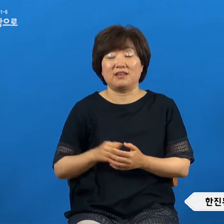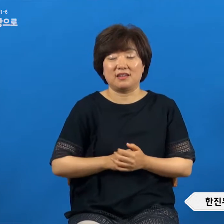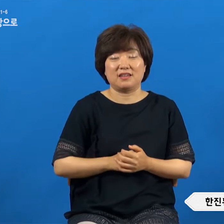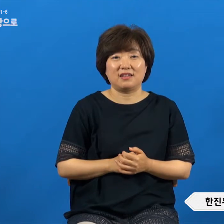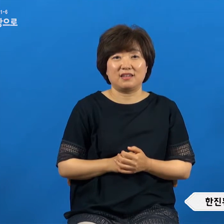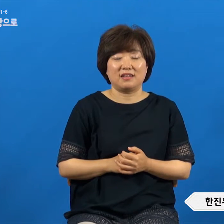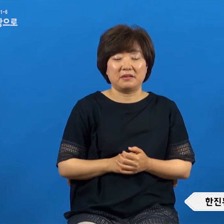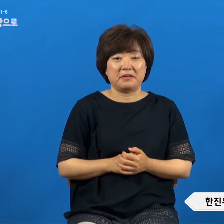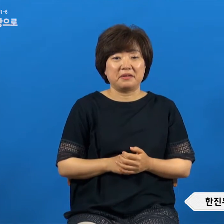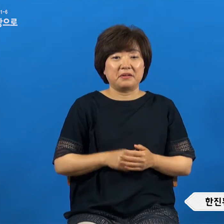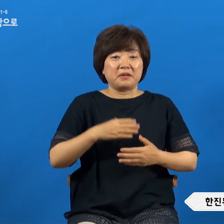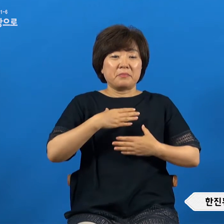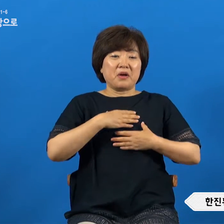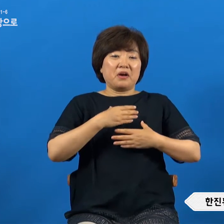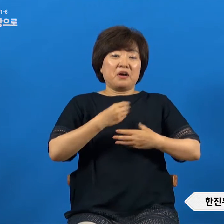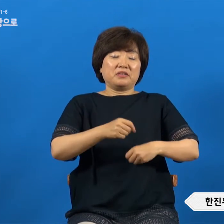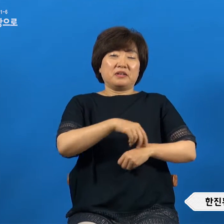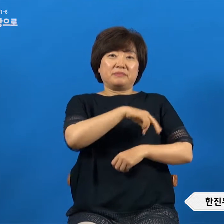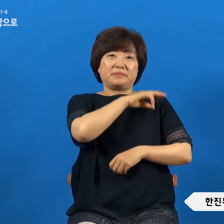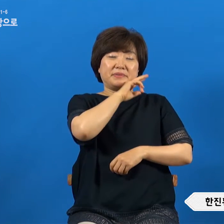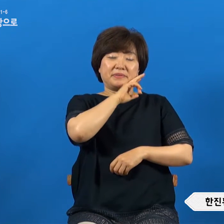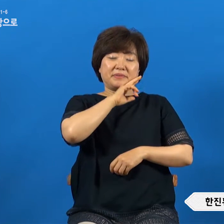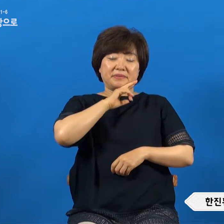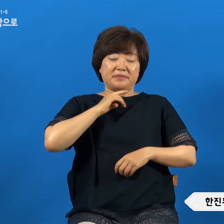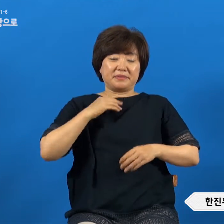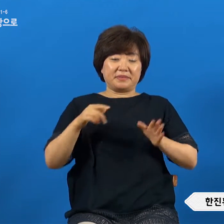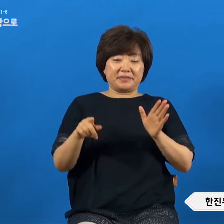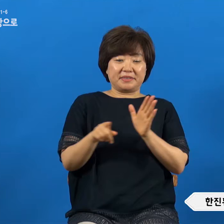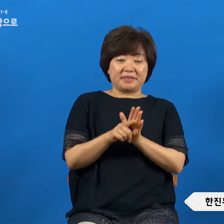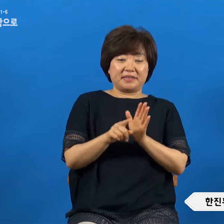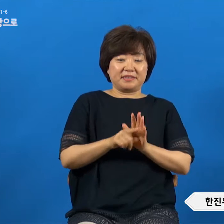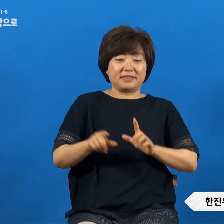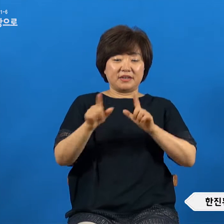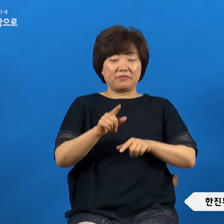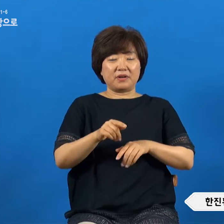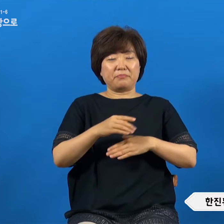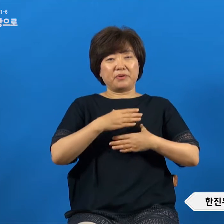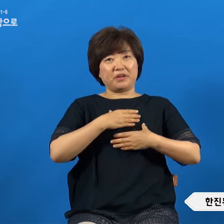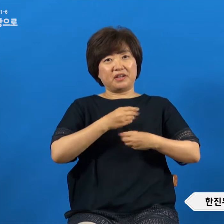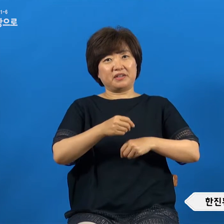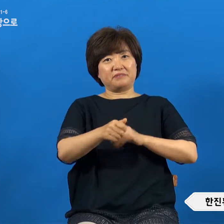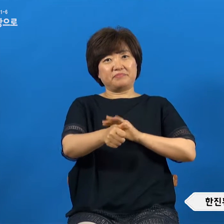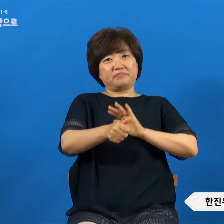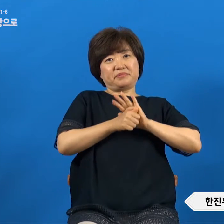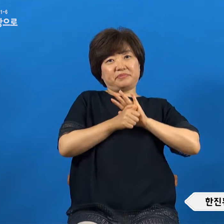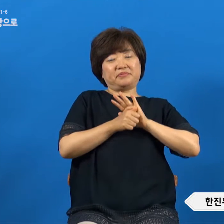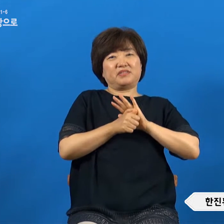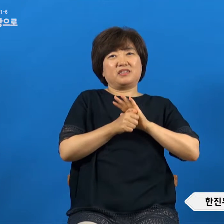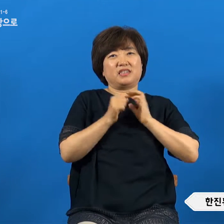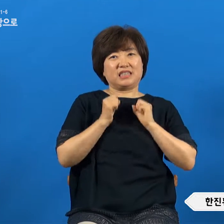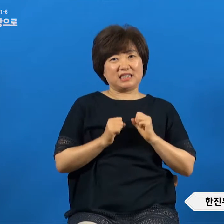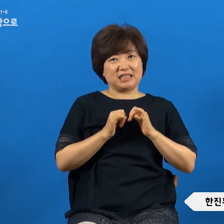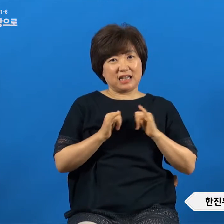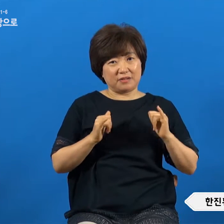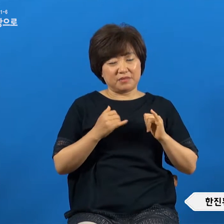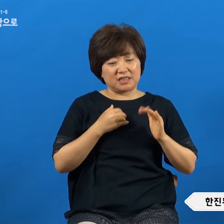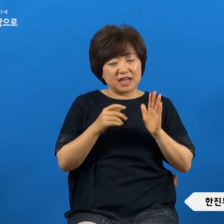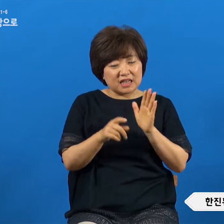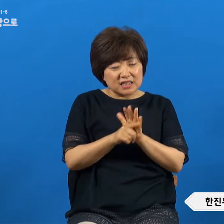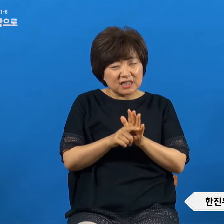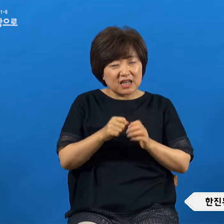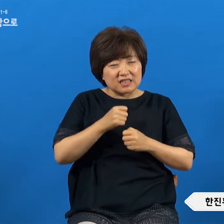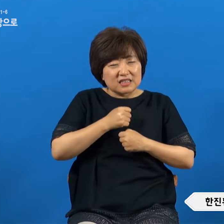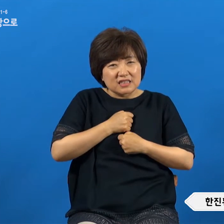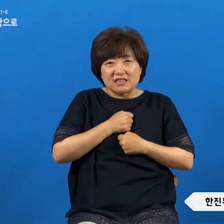후방에서 편안하게 나 혼자 좀 신앙생활 하겠다 하는 사람은 자기의 신앙도 지키기가 어렵다는